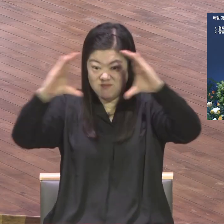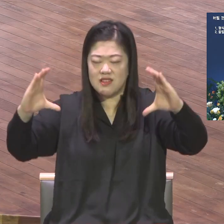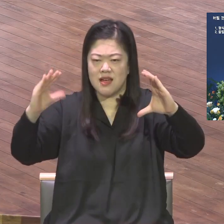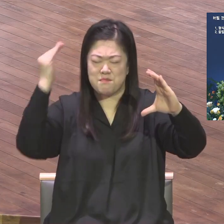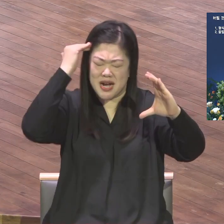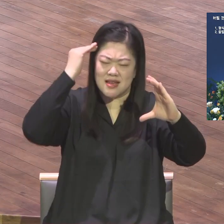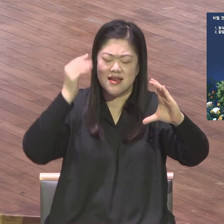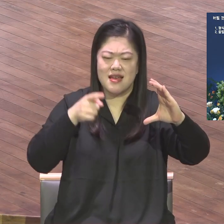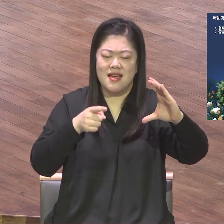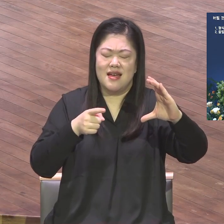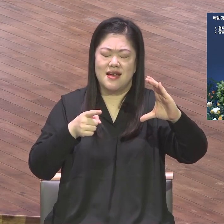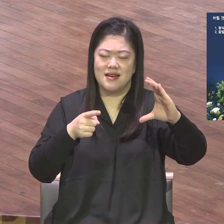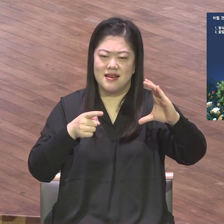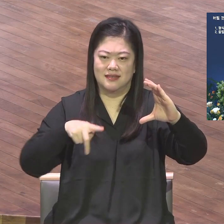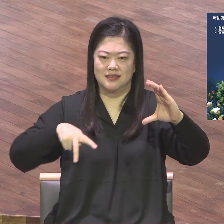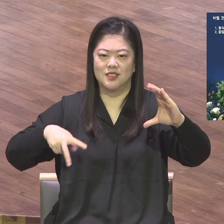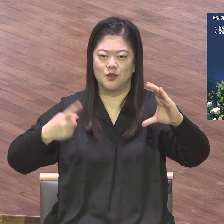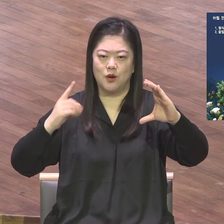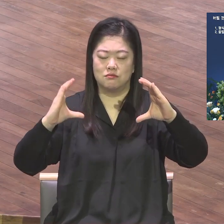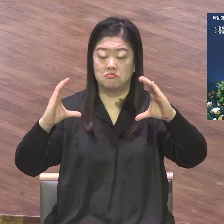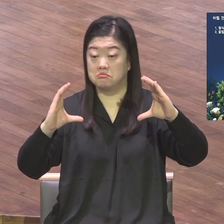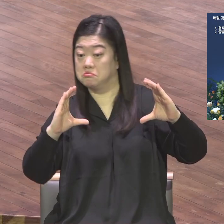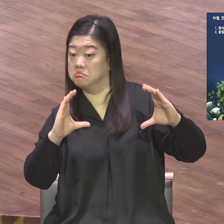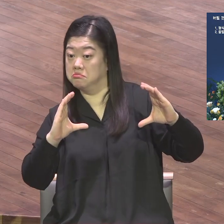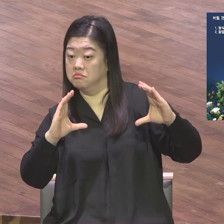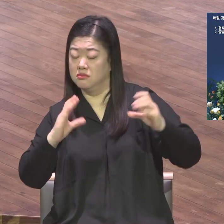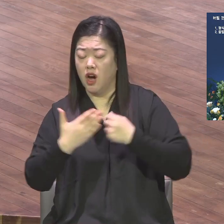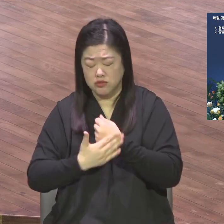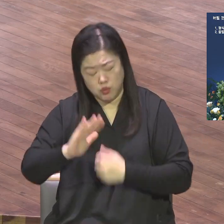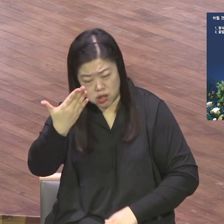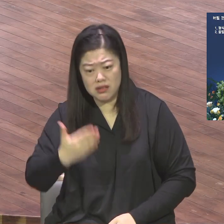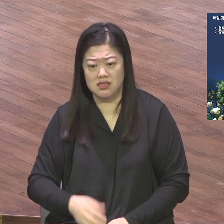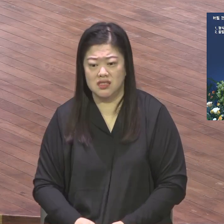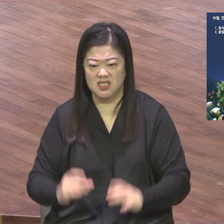어떻게 말하고 어떻게 행동하느냐 참 중요합니다.